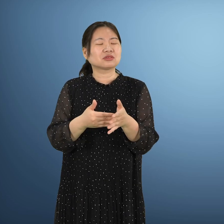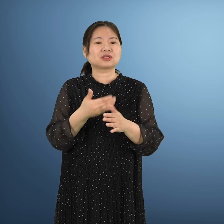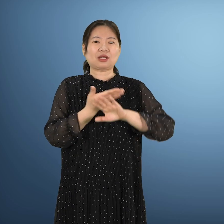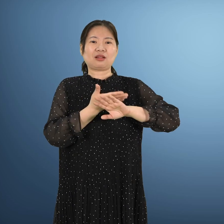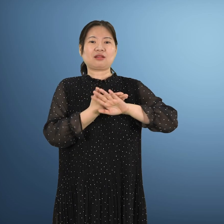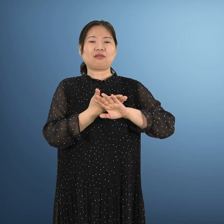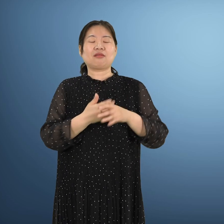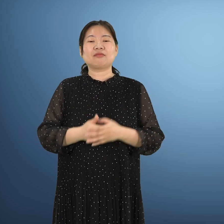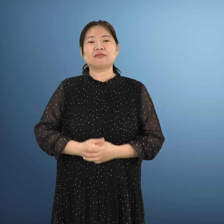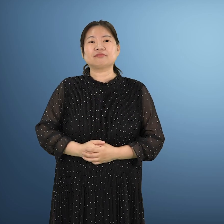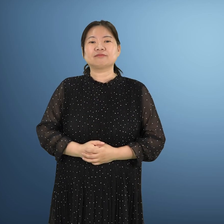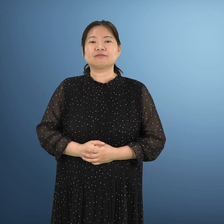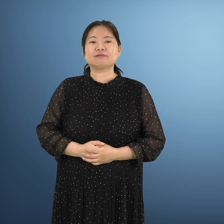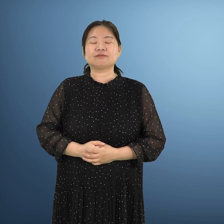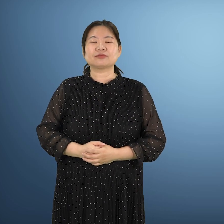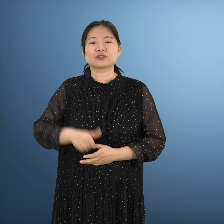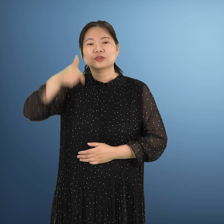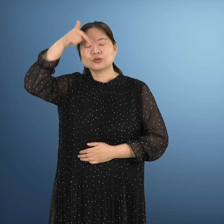말보다는